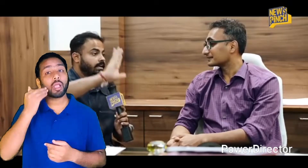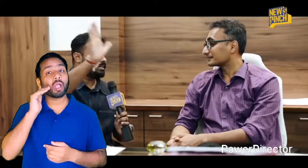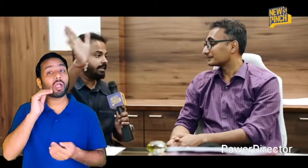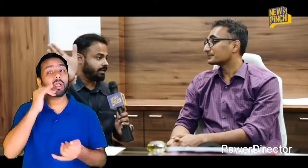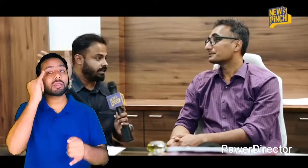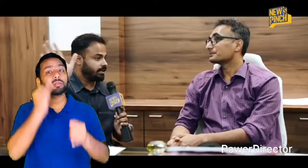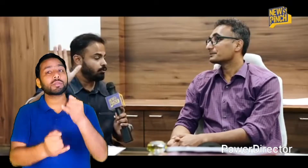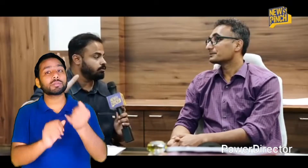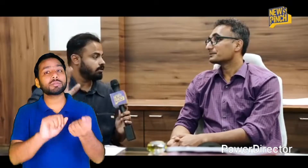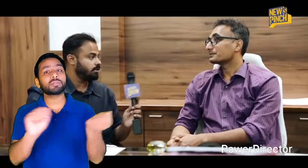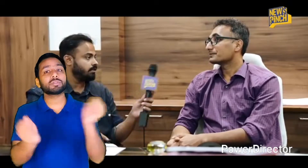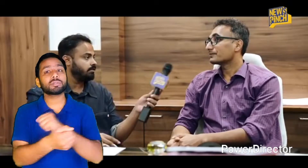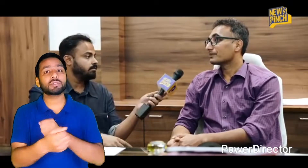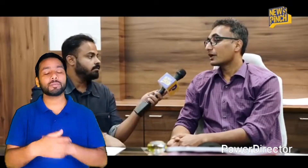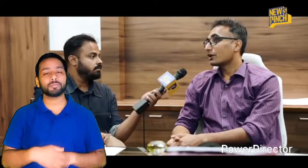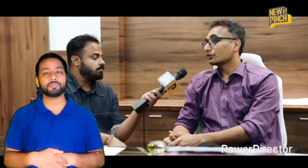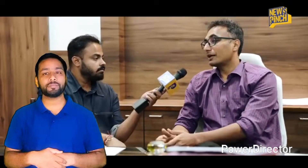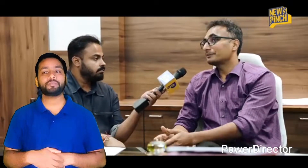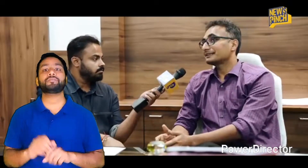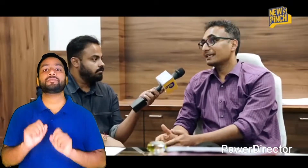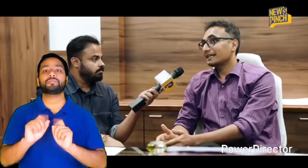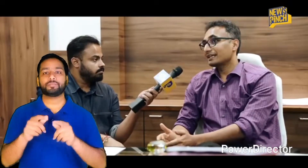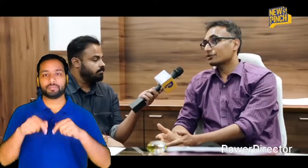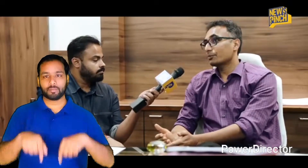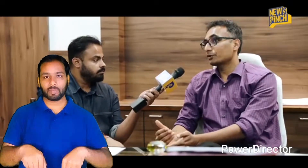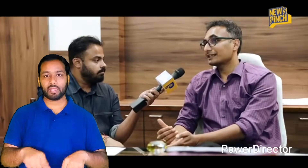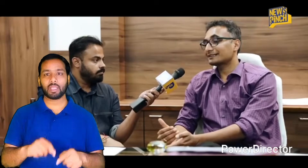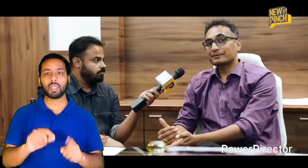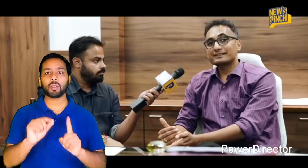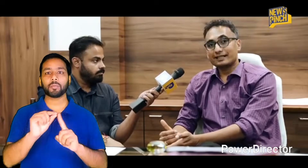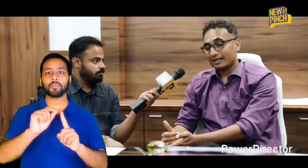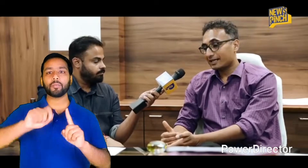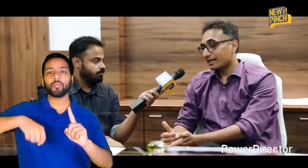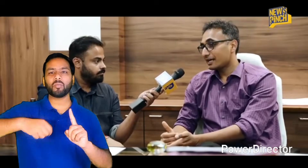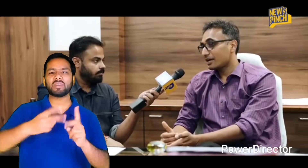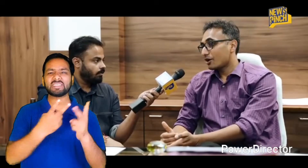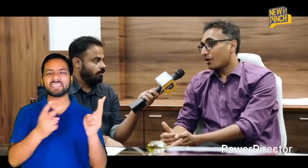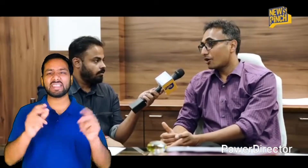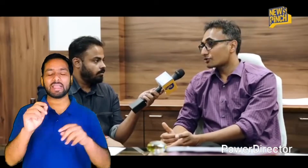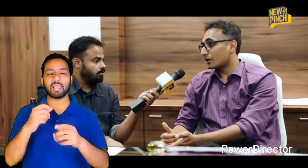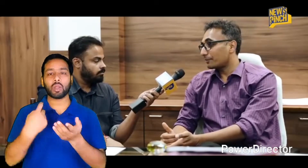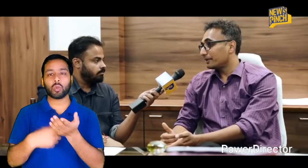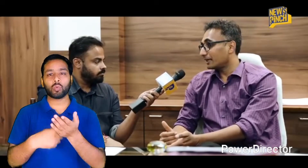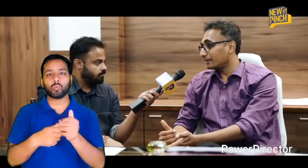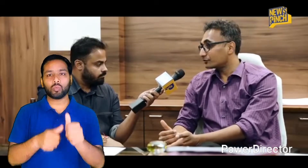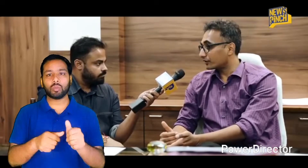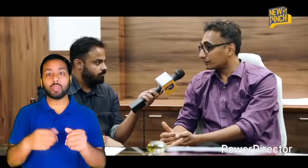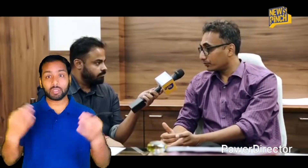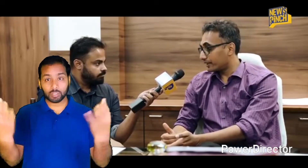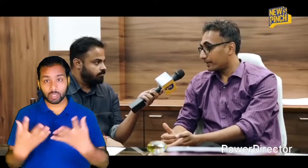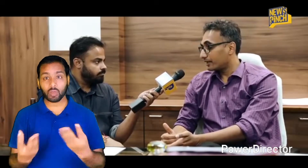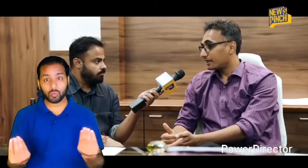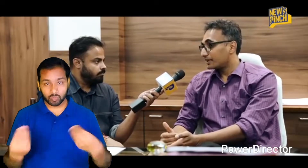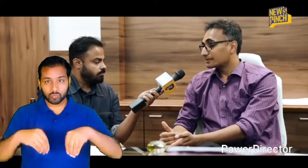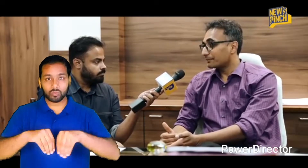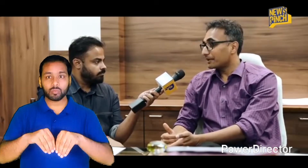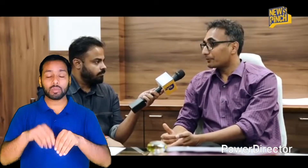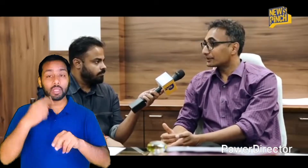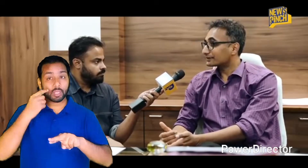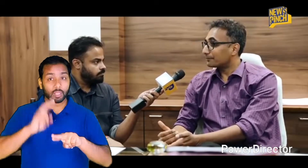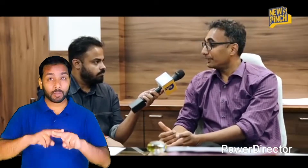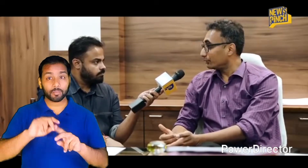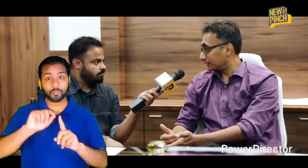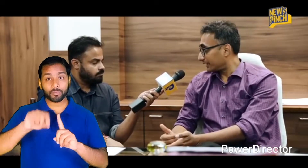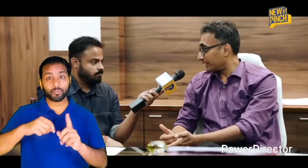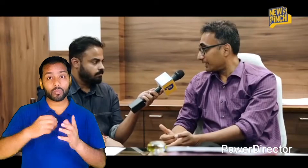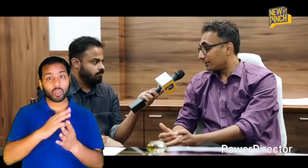सकता है? कोई एक डेट टेंटेटिव हो सकती है? तो अब जैसे ये जो प्रोजेक्ट्स अभी चल रहे हैं और जो अभी नए स्वीकृत हुए हैं, जब ये